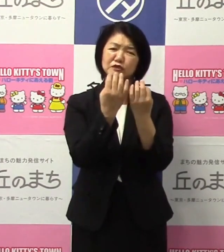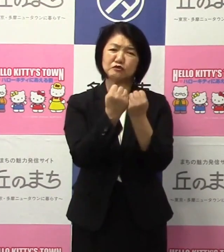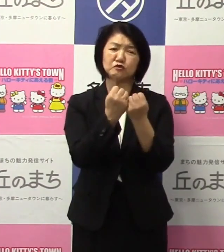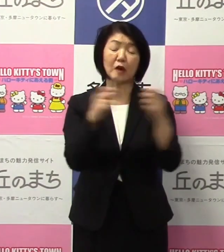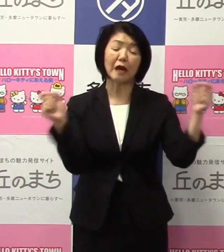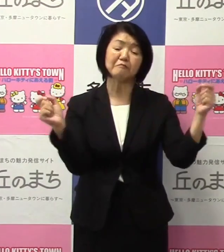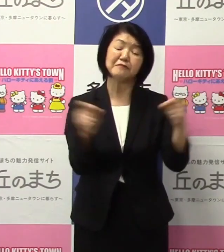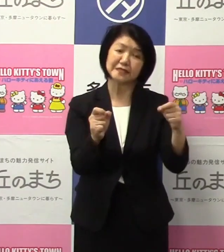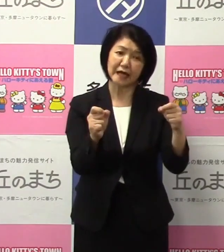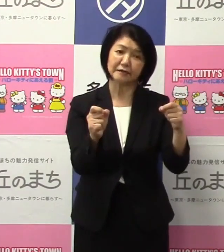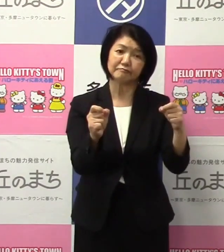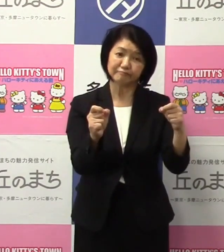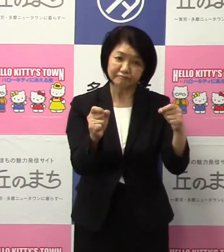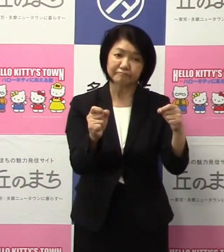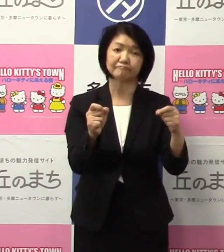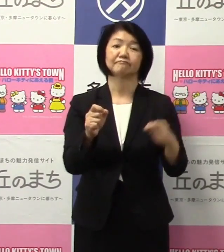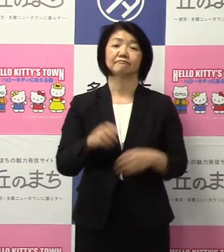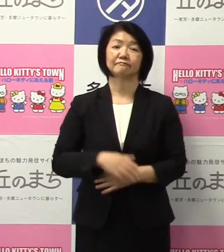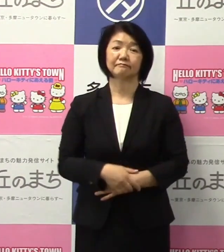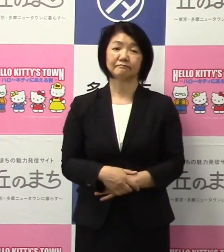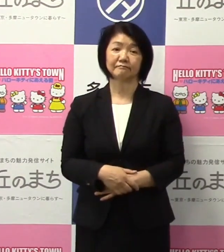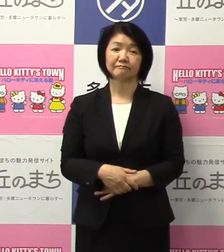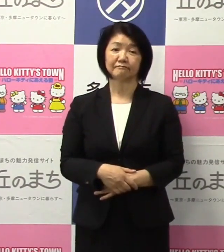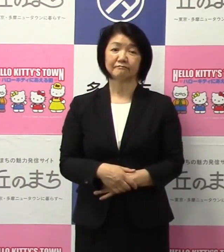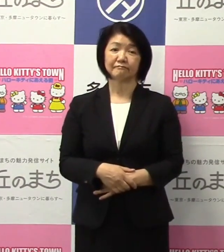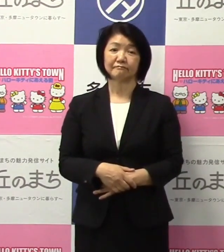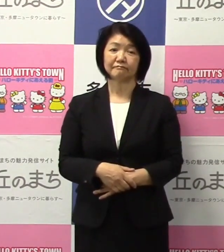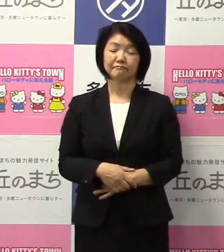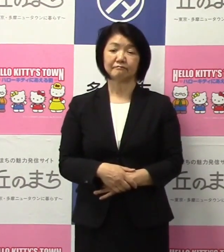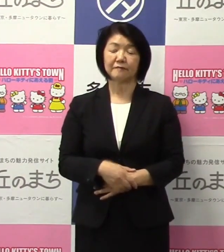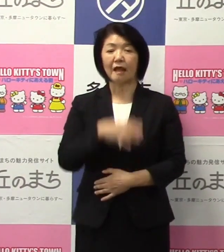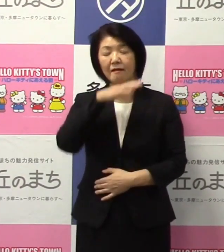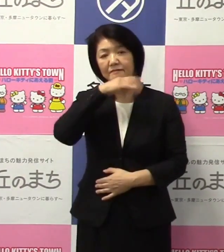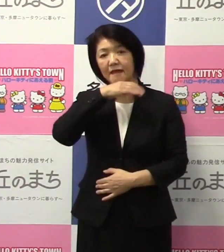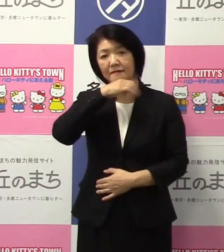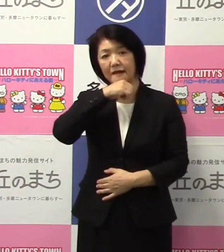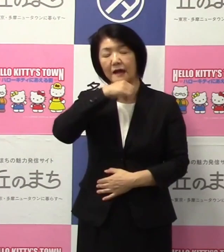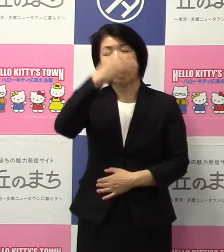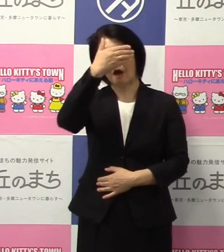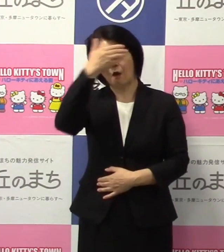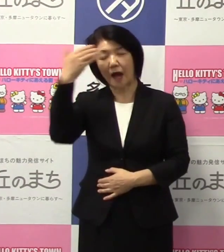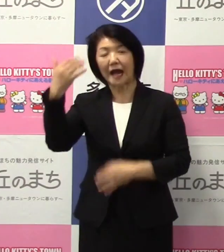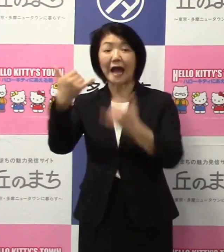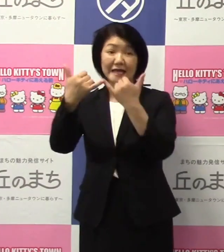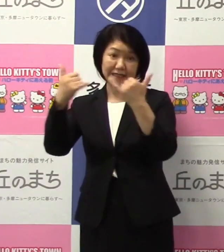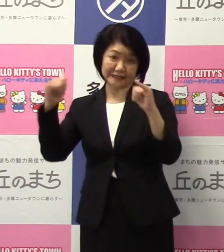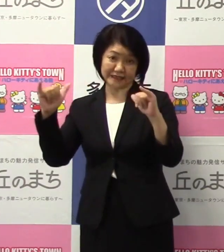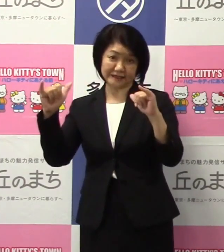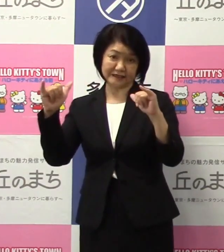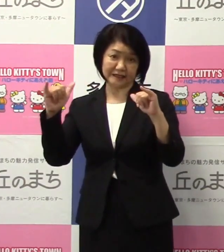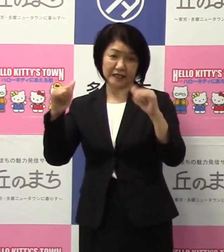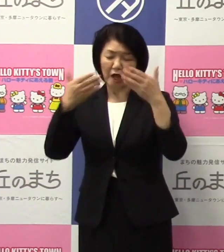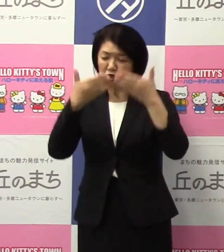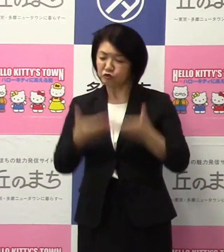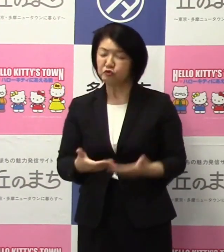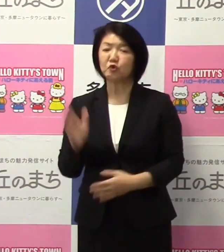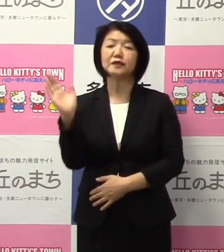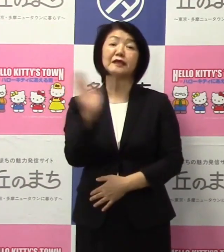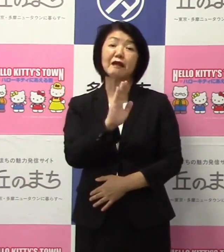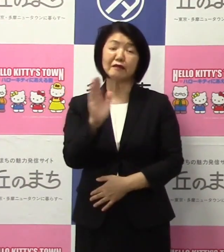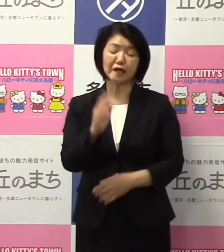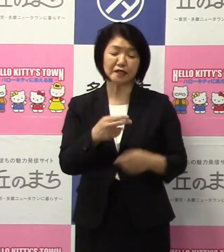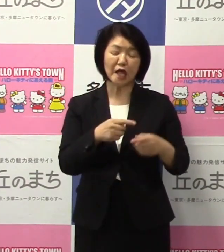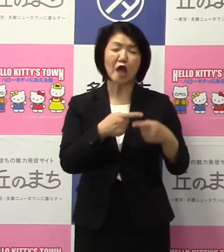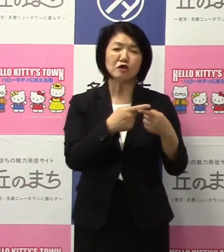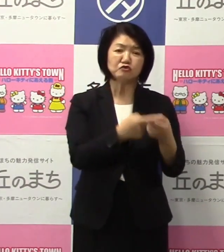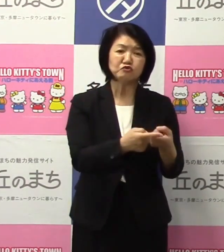となる患者が多いとのことです。年齢が若いからか重症にならず入院